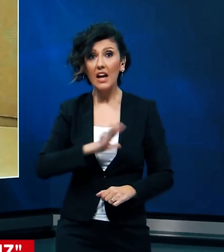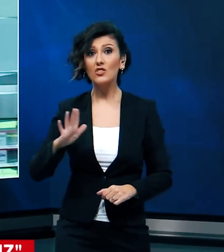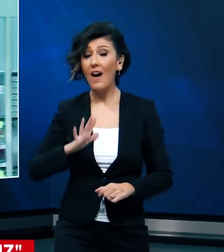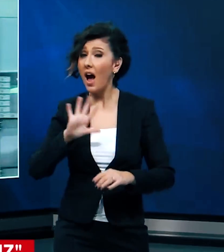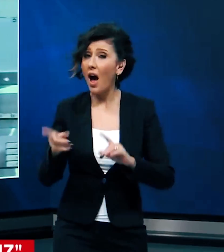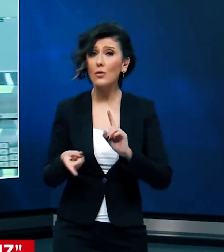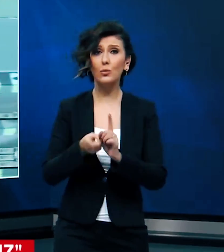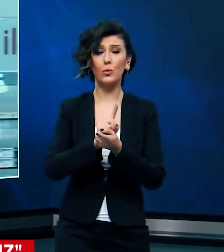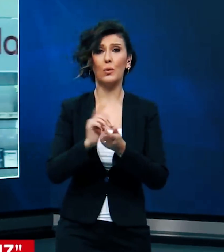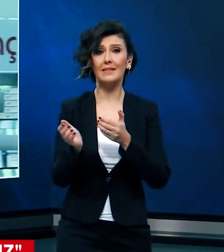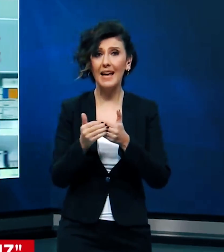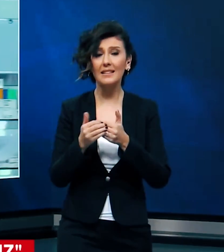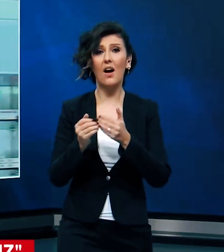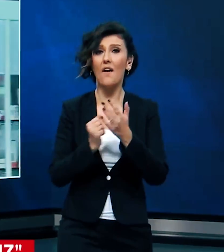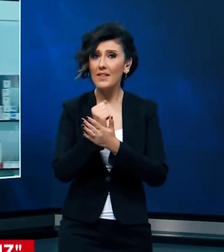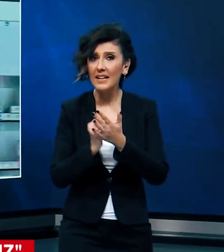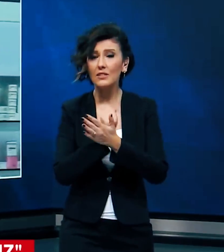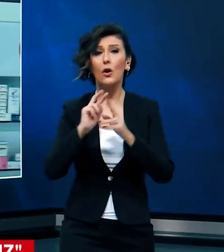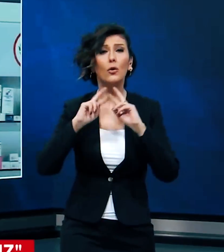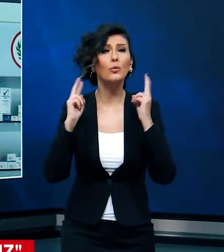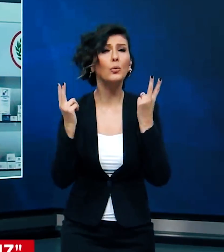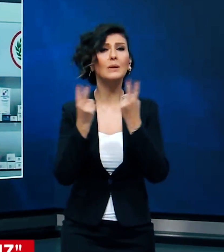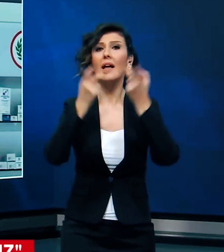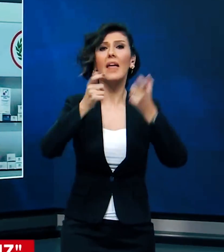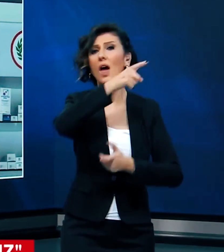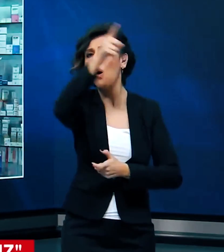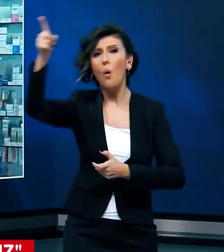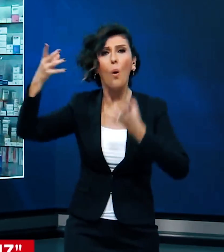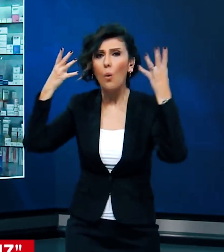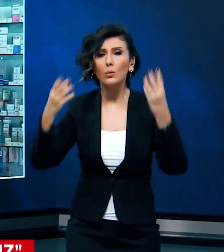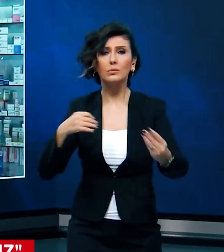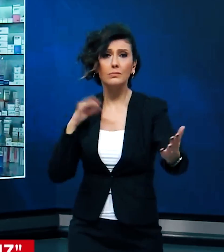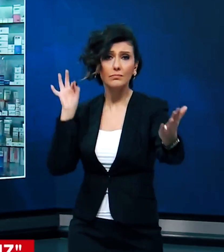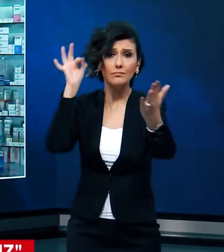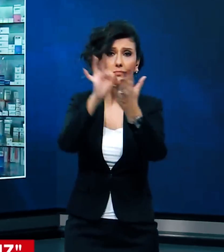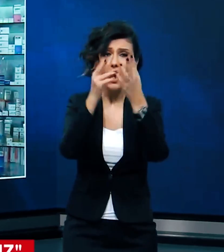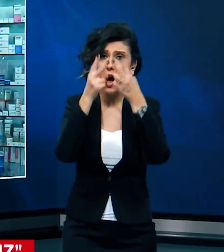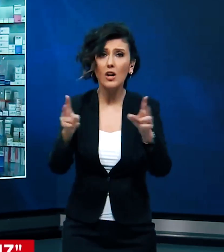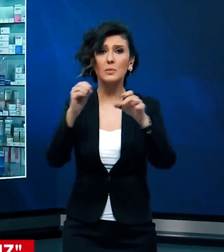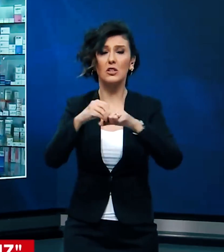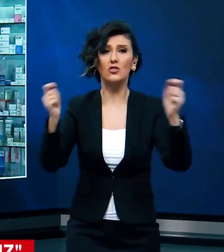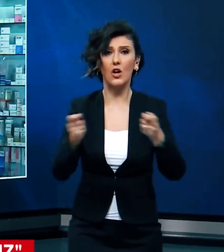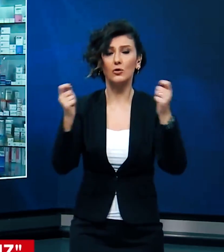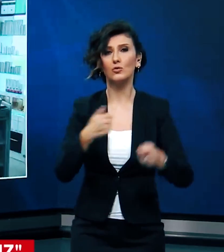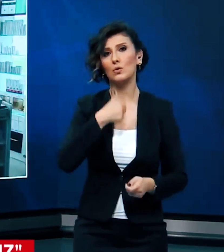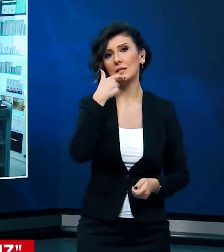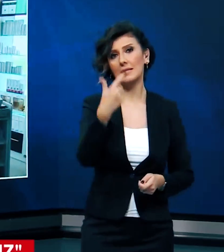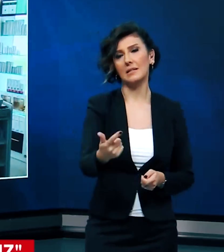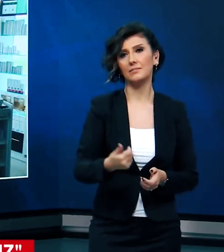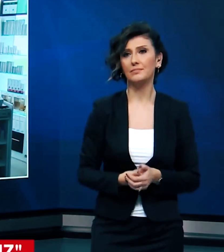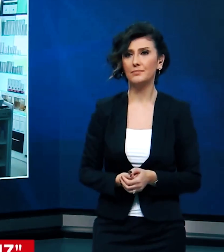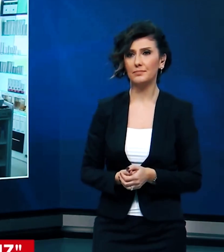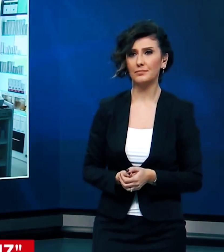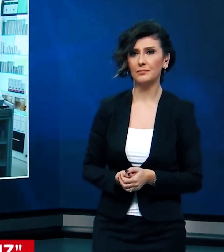duyduğu her türlü tedavi ve ilacı dünyanın neresinde olursa olsun erişime açmak için çalışıyoruz, ifadelerini